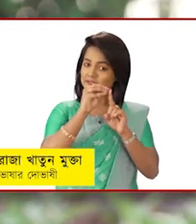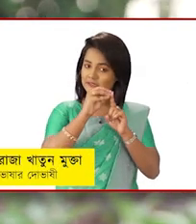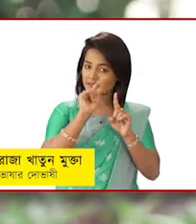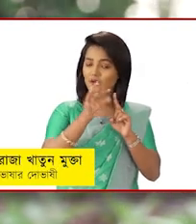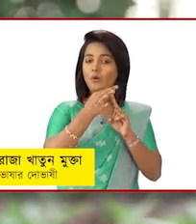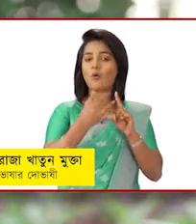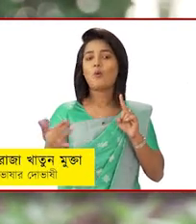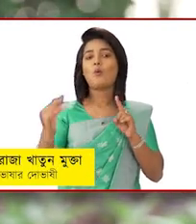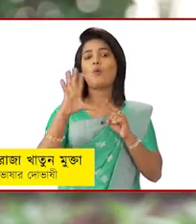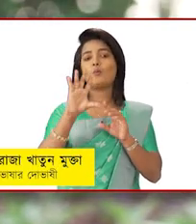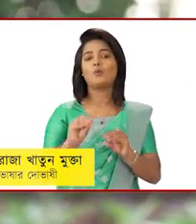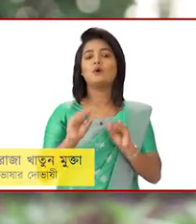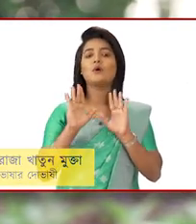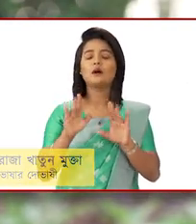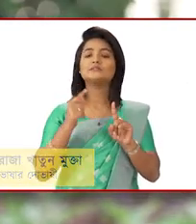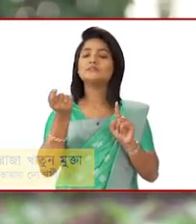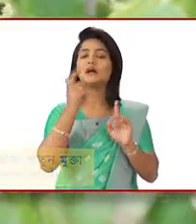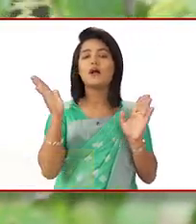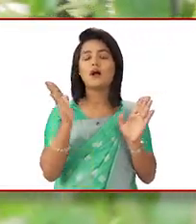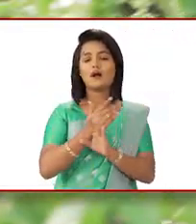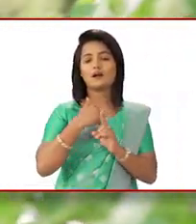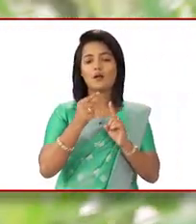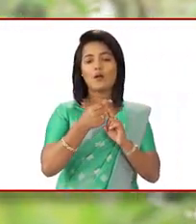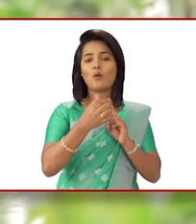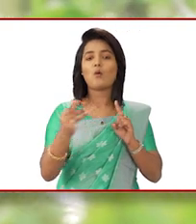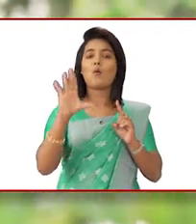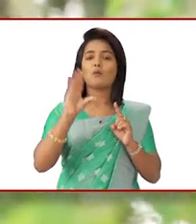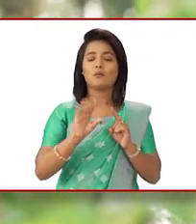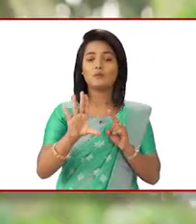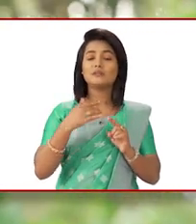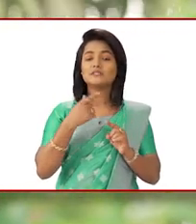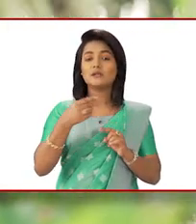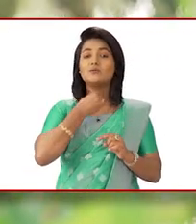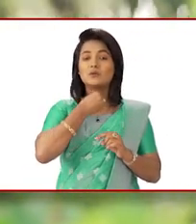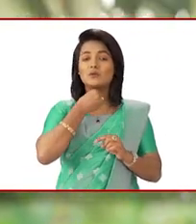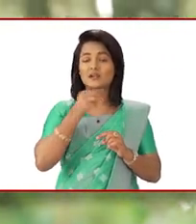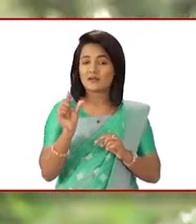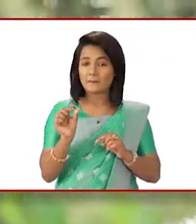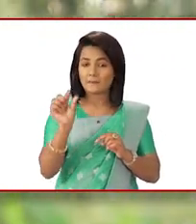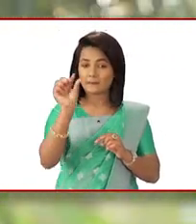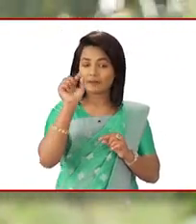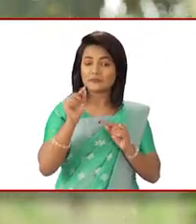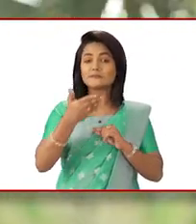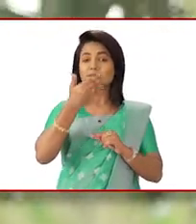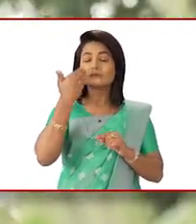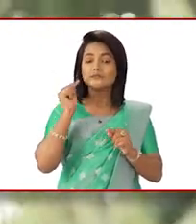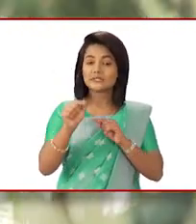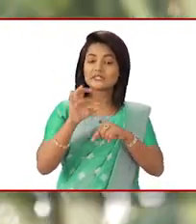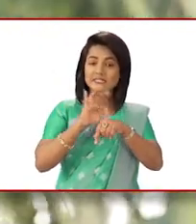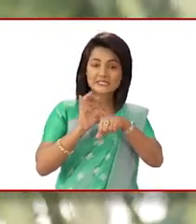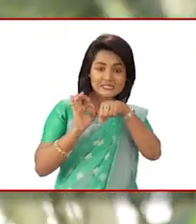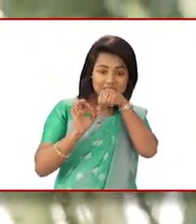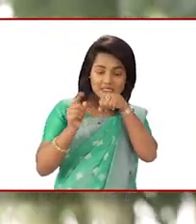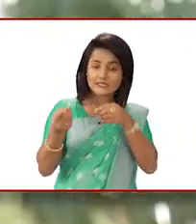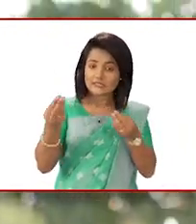আমি কাটা জায়গায় লাগিয়ে দিই অ্যান্টিবায়োটিকের আগে আমার কাজ করবে। তাহলে তুলসীর পাতা আমি যদি তুলে তুলসীর পাতা মধু খাবি দেয় বাচ্চাদের সর্দি